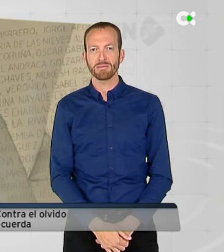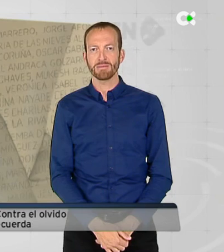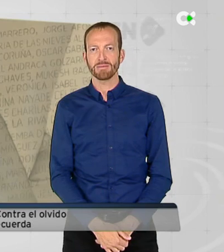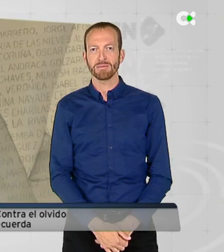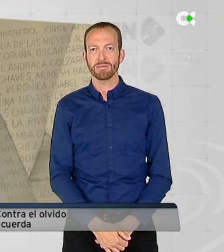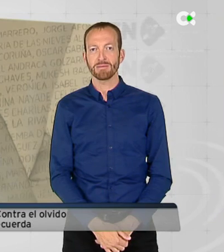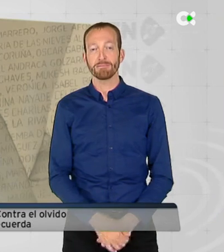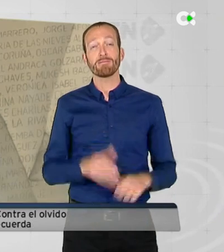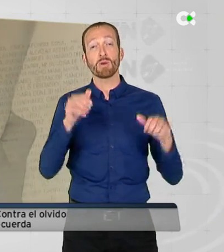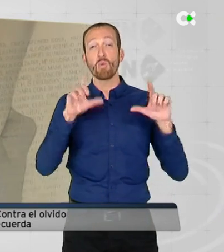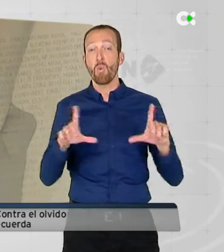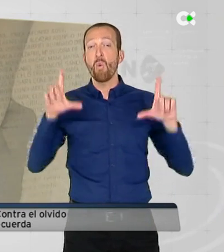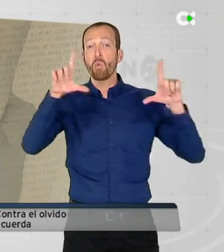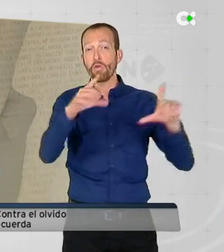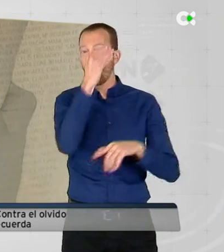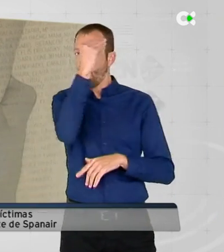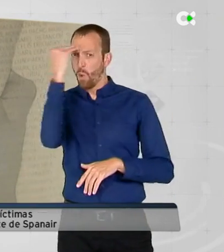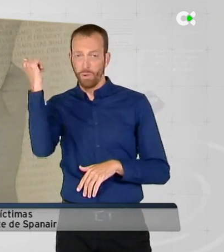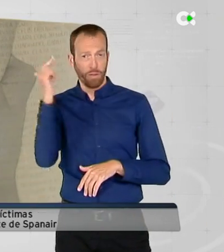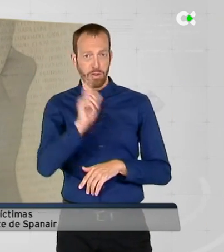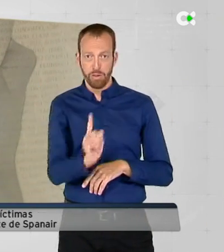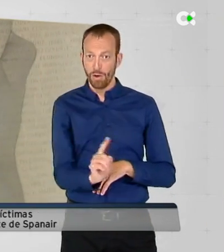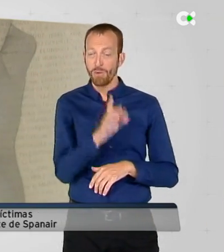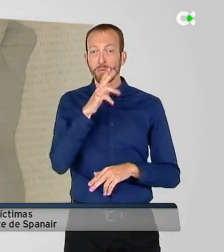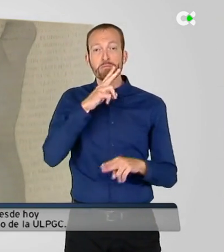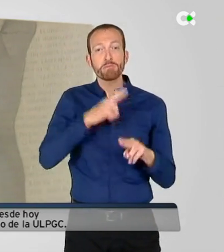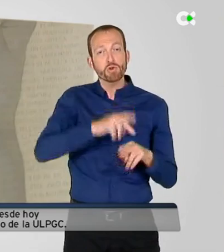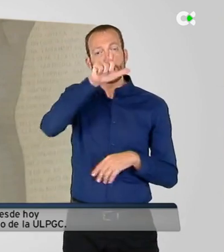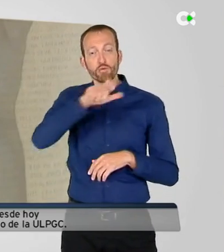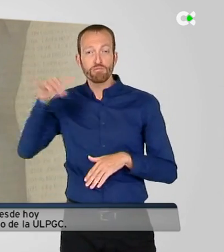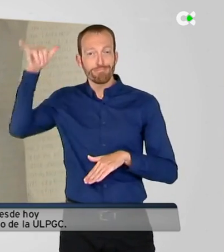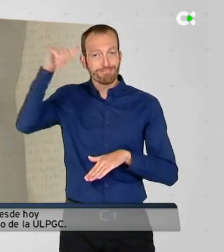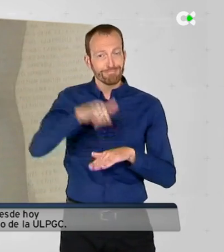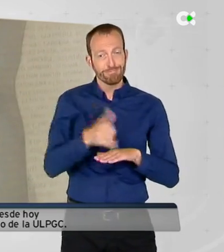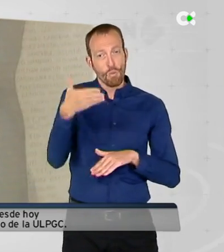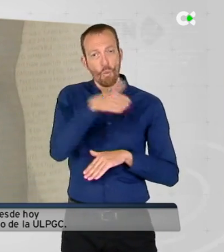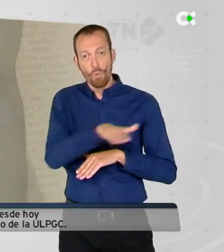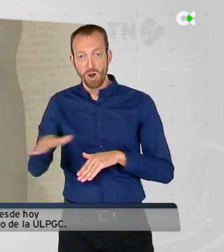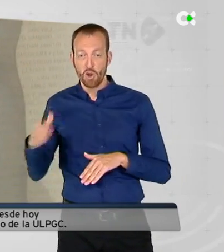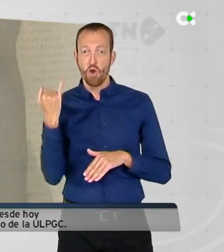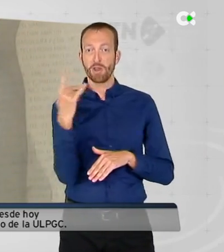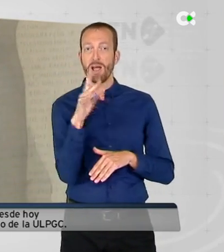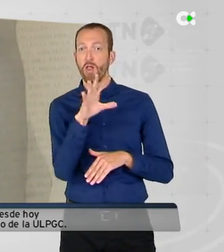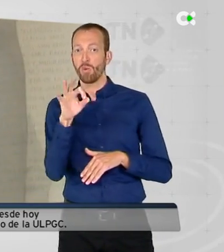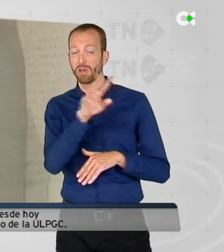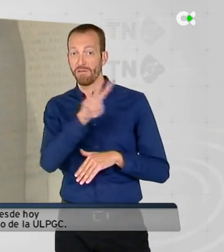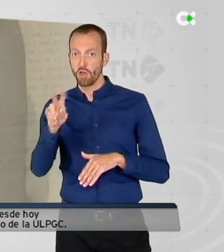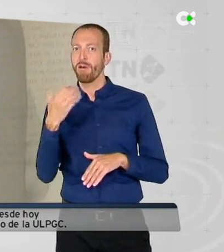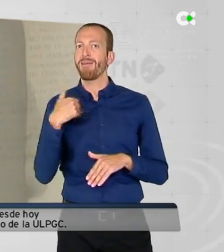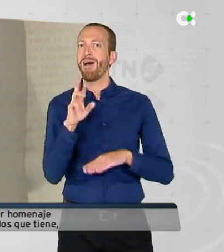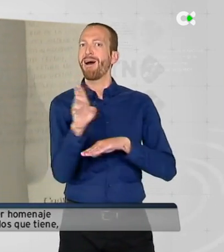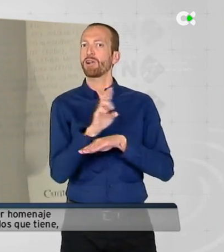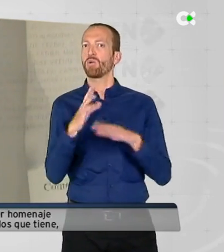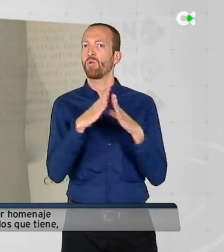Es el cuadro contra el olvido que recuerda a las víctimas del accidente de Spaner y luce desde hoy en el rectorado de la Universidad de Las Palmas de Gran